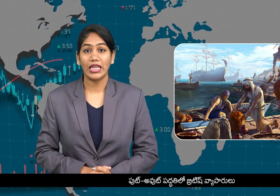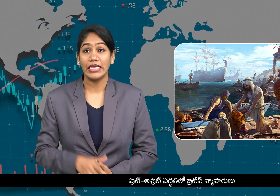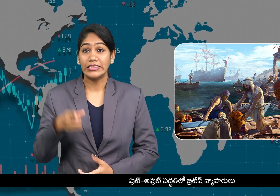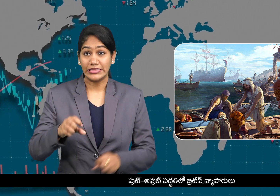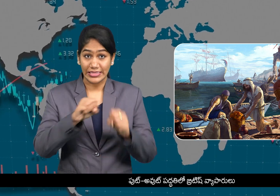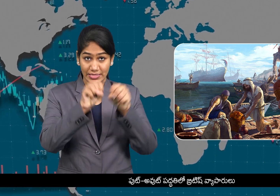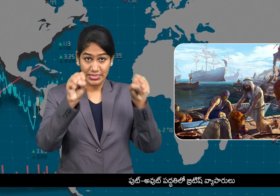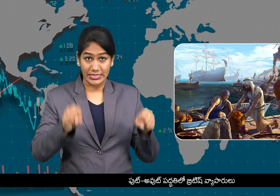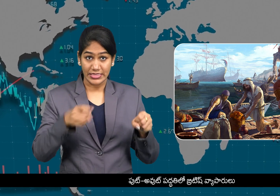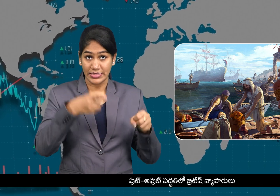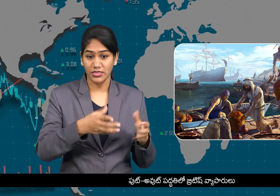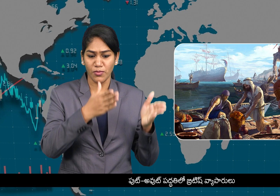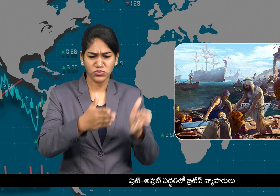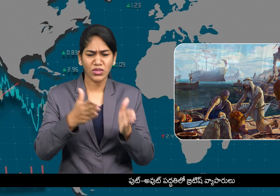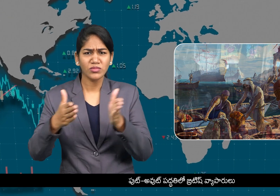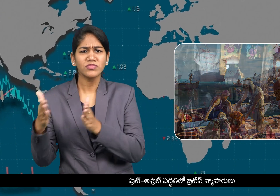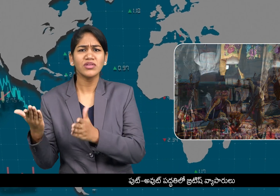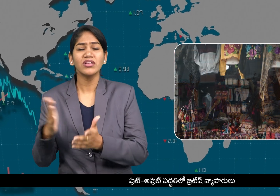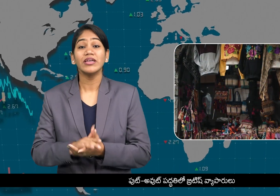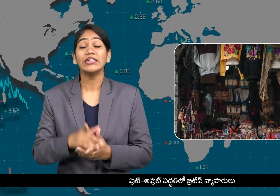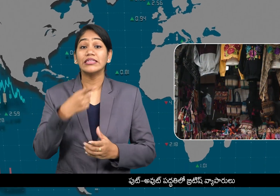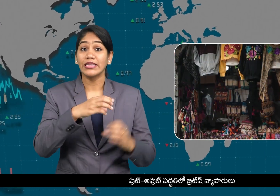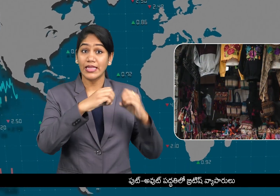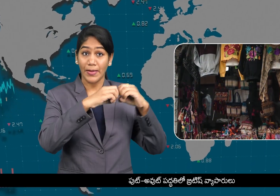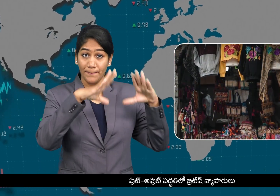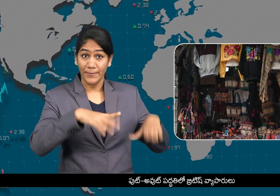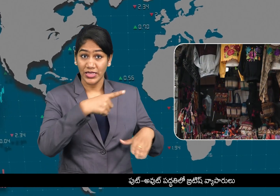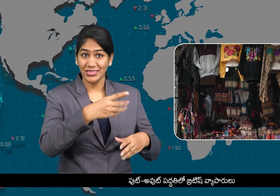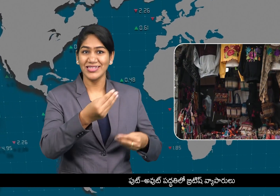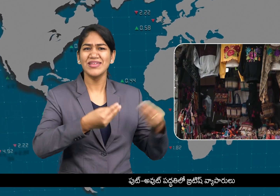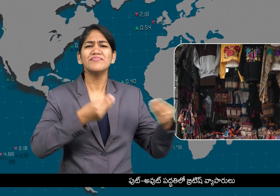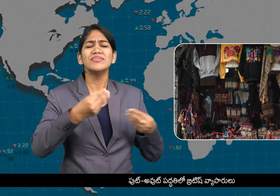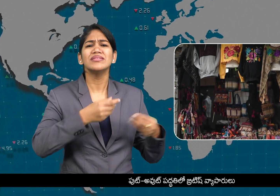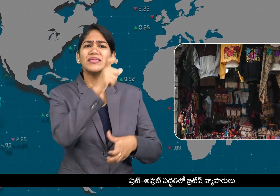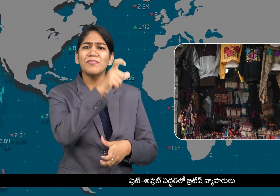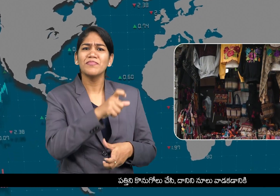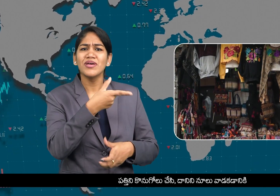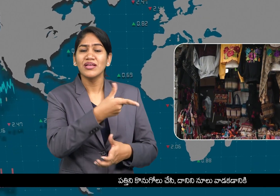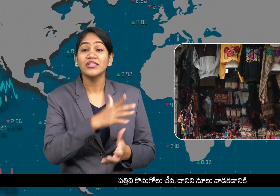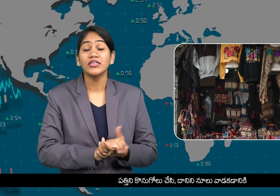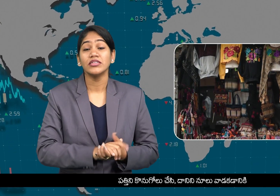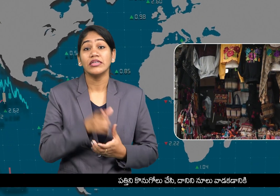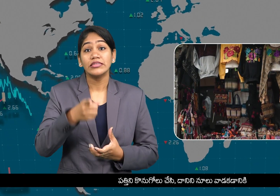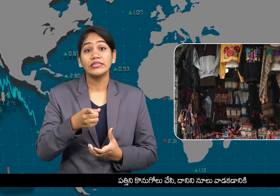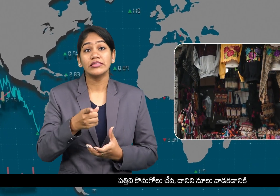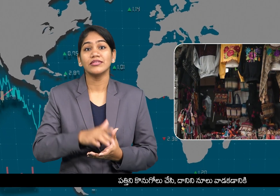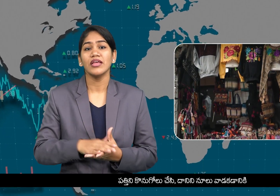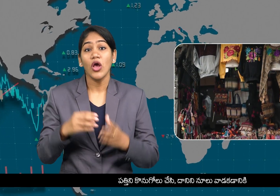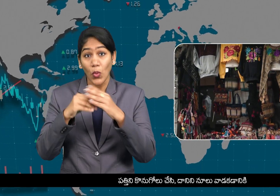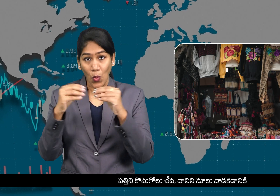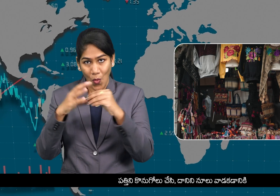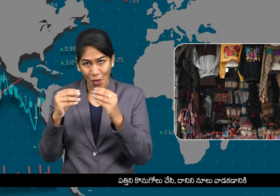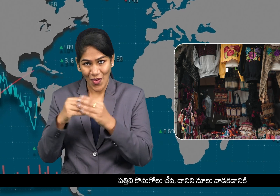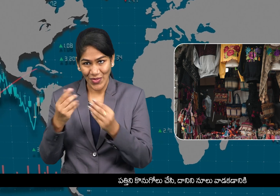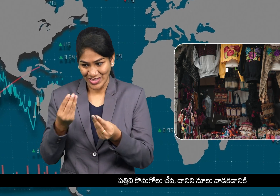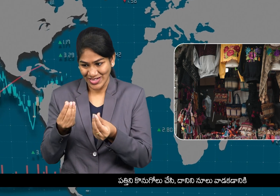ఫుట్ అవుట్ పద్ధతిలో బ్రిటిష్ వ్యాపారులు పత్తిని కొనుగోలు చేసి దానిని